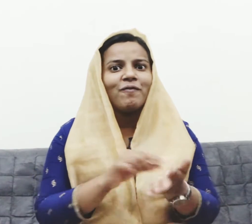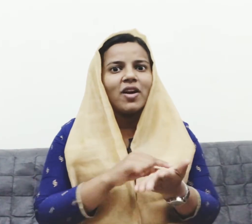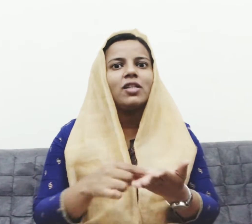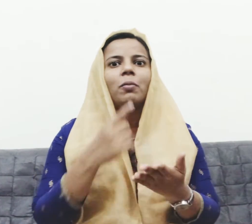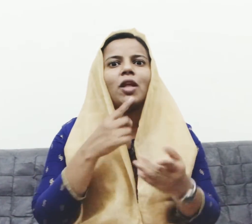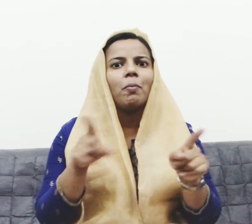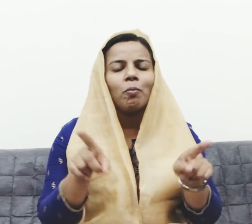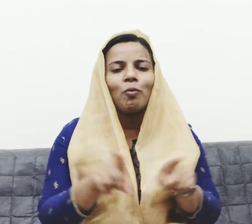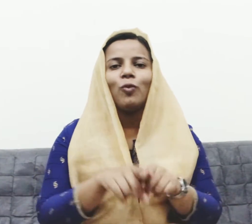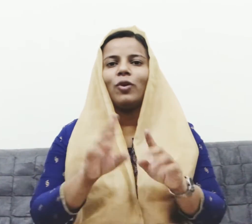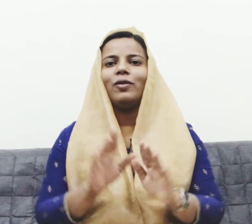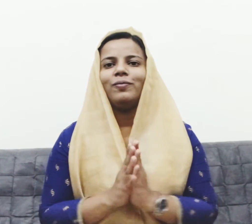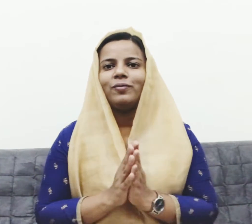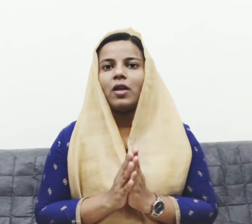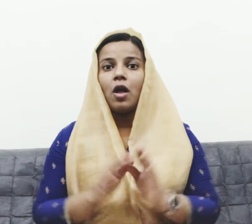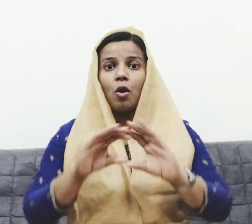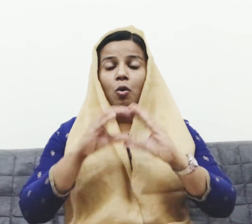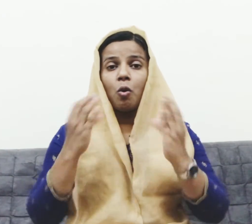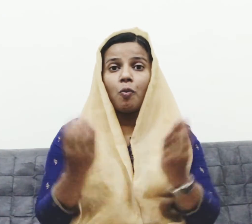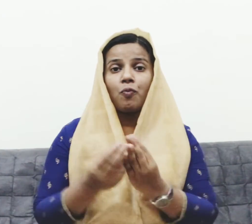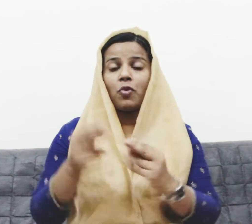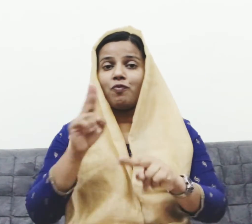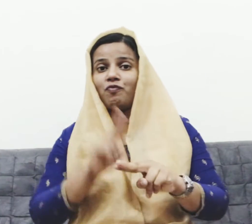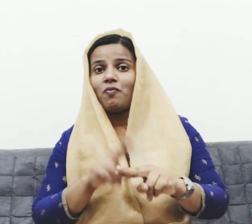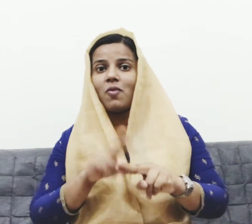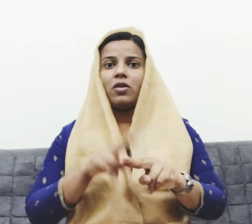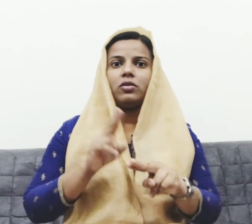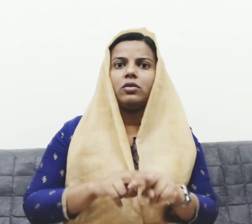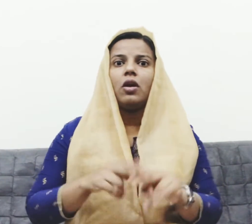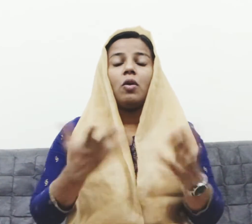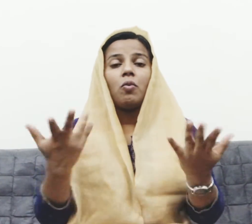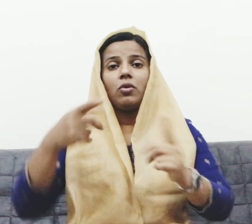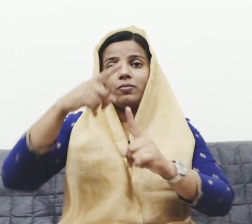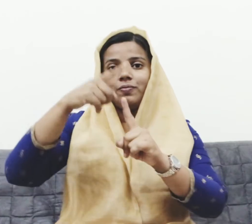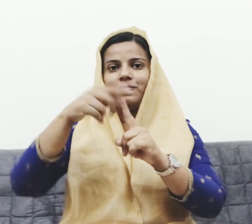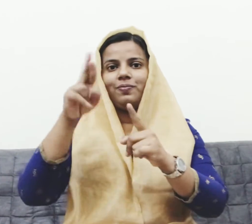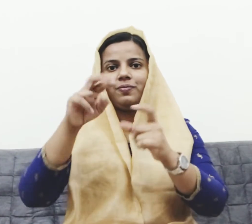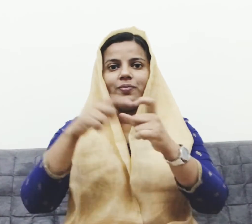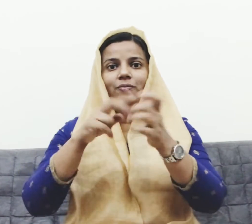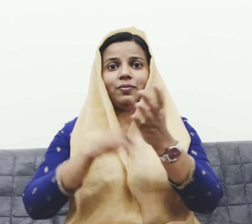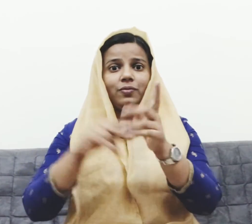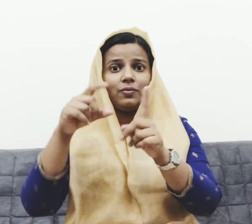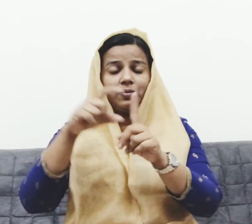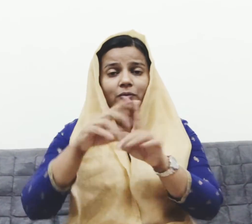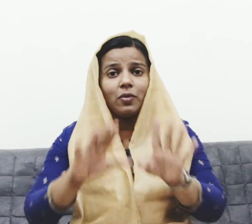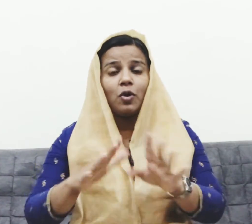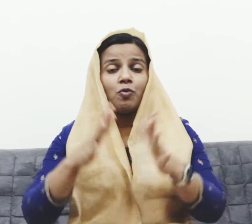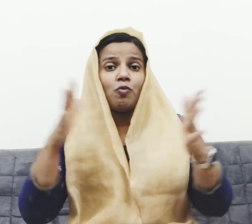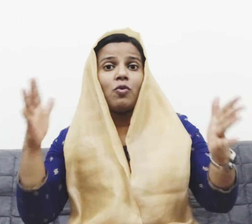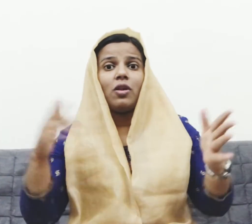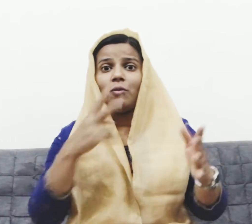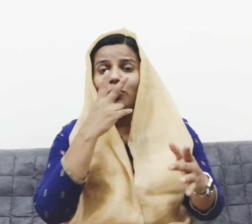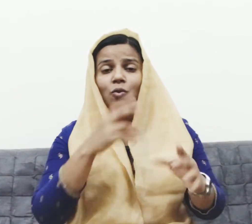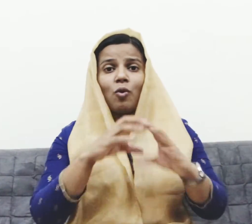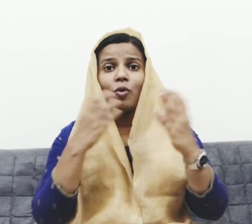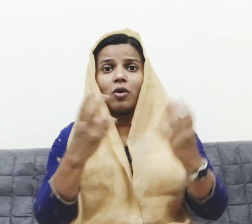നിയമവ്യവസ്ഥ, അതിനകത്ത് ലോകത്തിലെ ഫാഷൻസ്, ലോകത്തിലെ ട്രെൻഡുകൾ, ലോകത്തിലിപ്പം കണ്ടുകൊണ്ടിരിക്കുന്ന പലതും